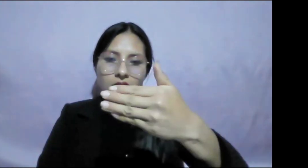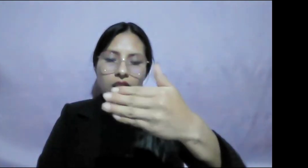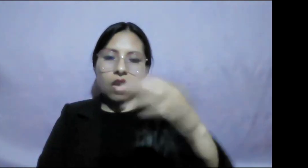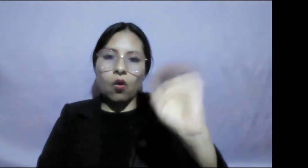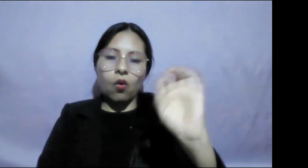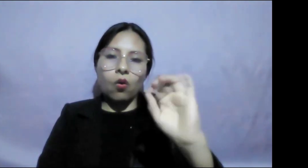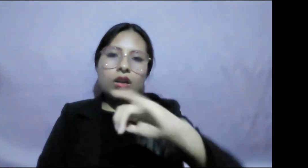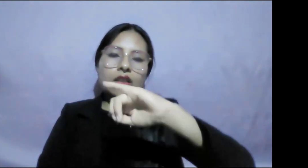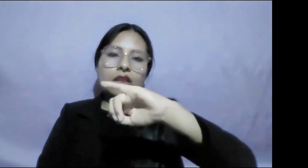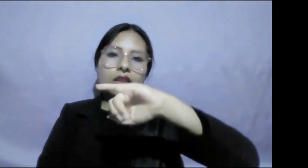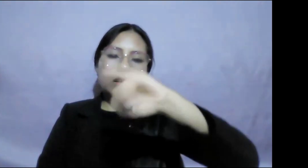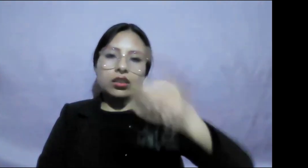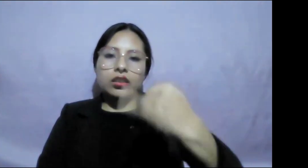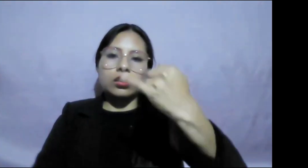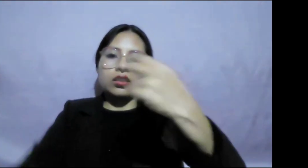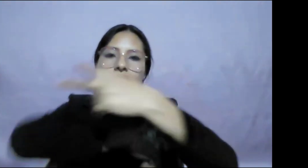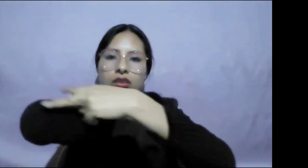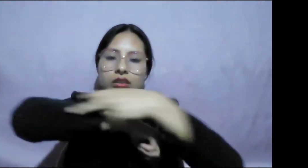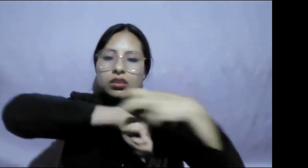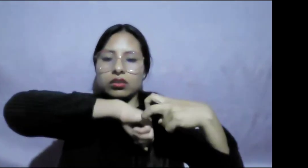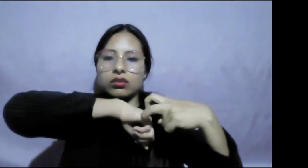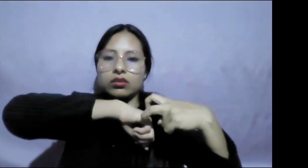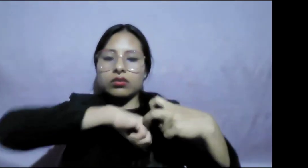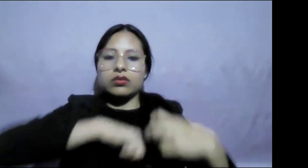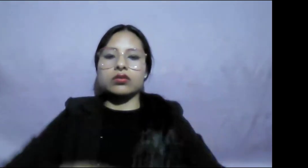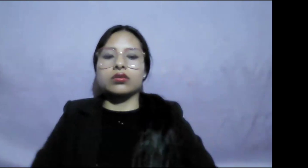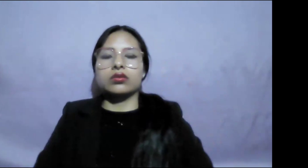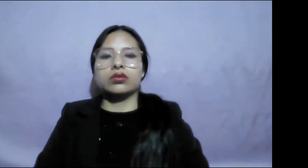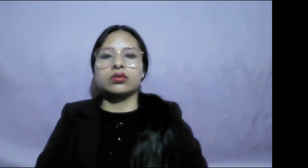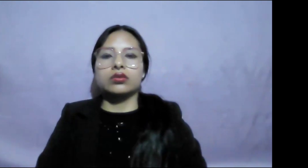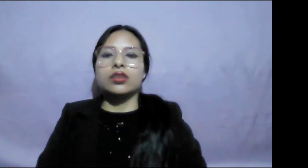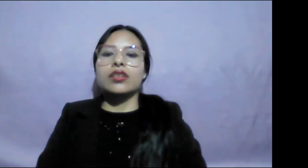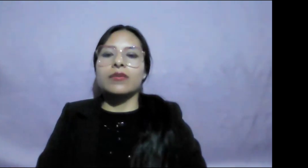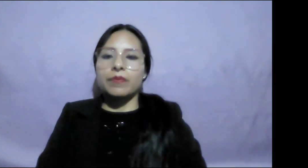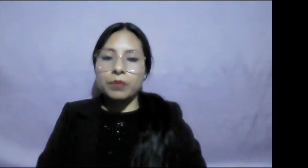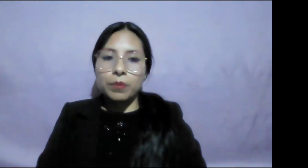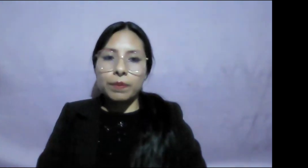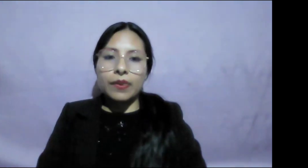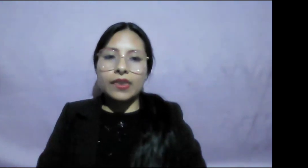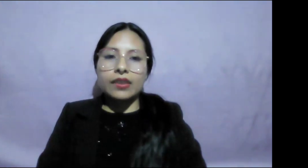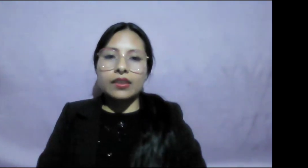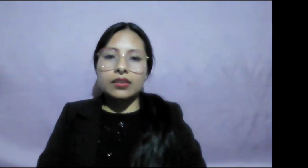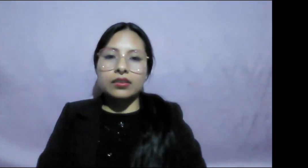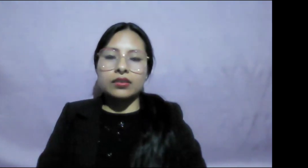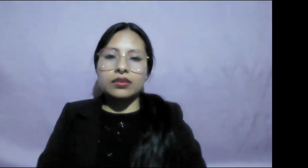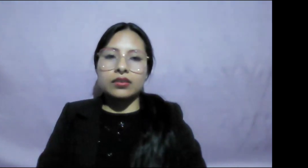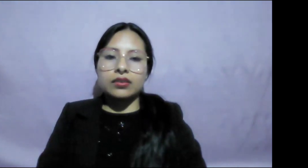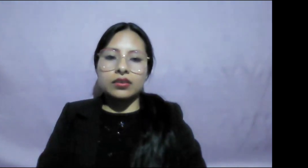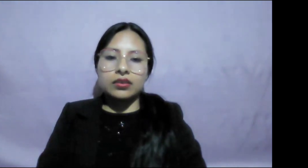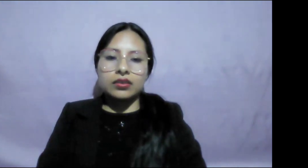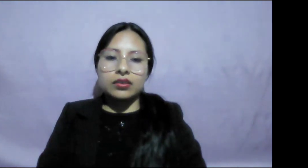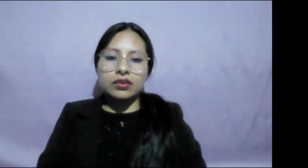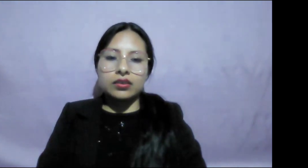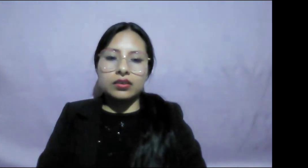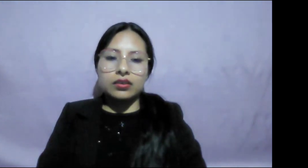continuamos uní es así o de esta manera sí Roberto Sí bueno si es veo que has escrito varias